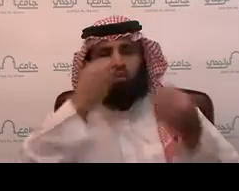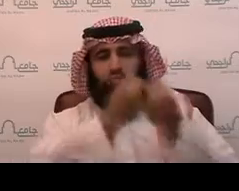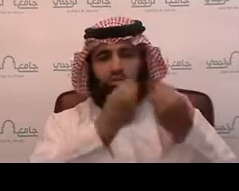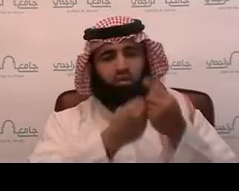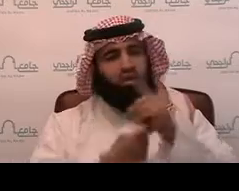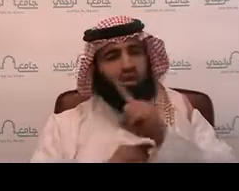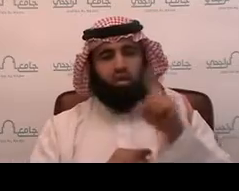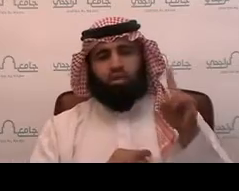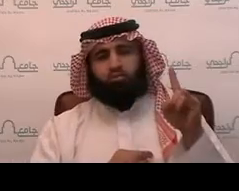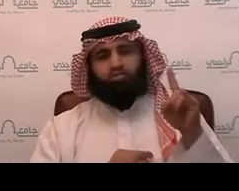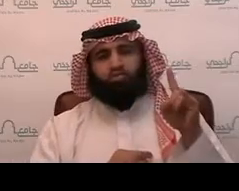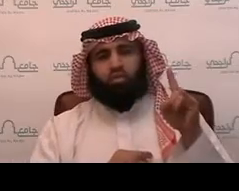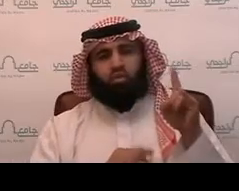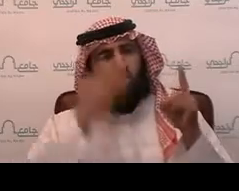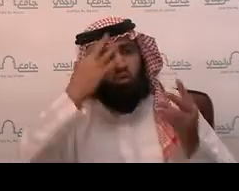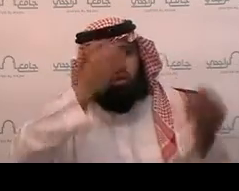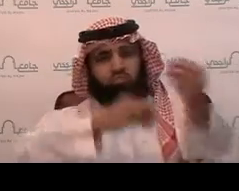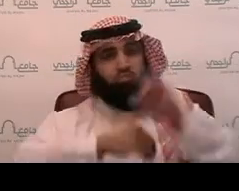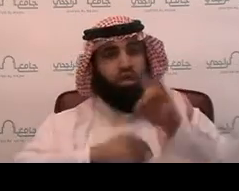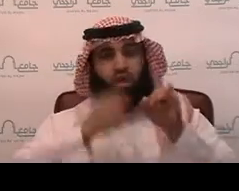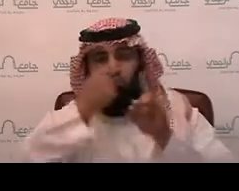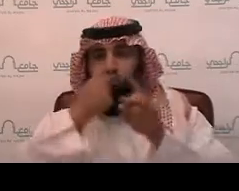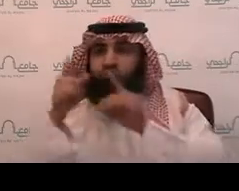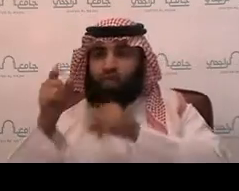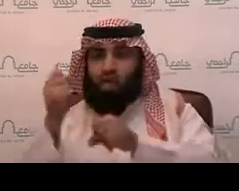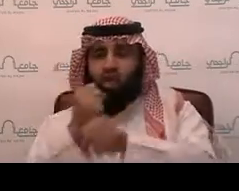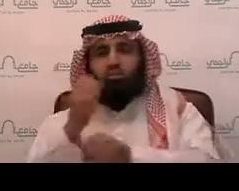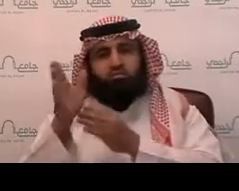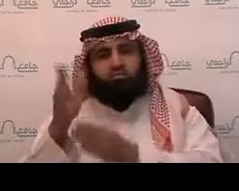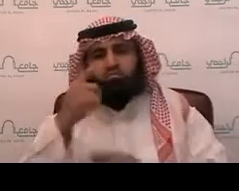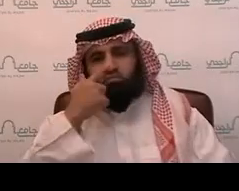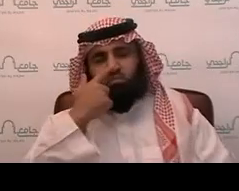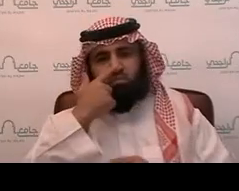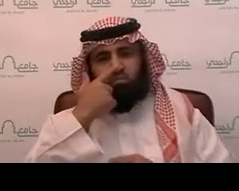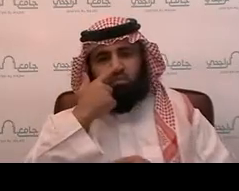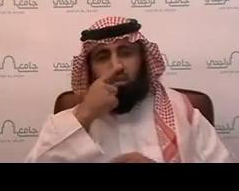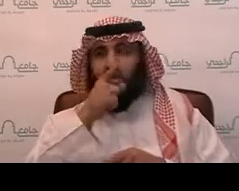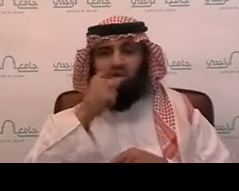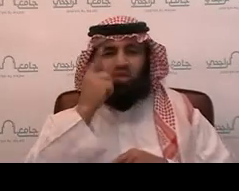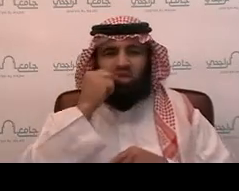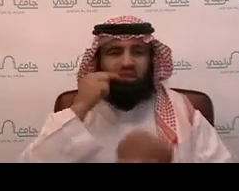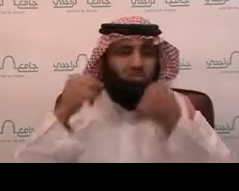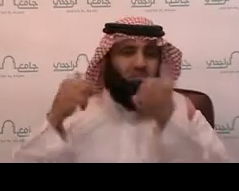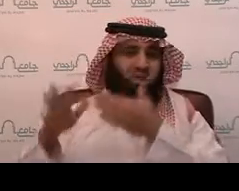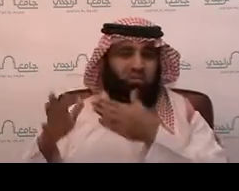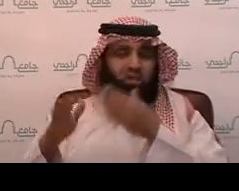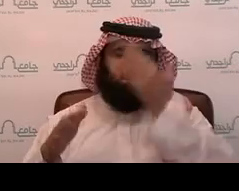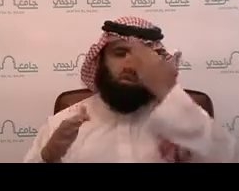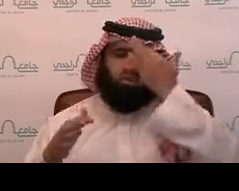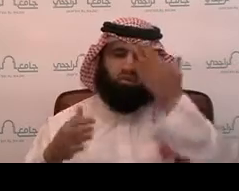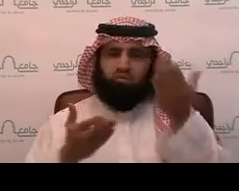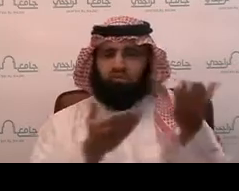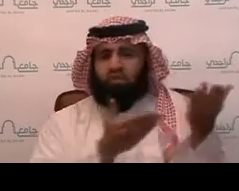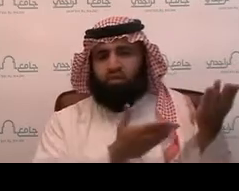ما أنزل الله إليك، فإن تولوا فاعلم أنما يريد الله أن